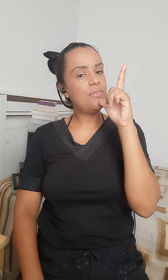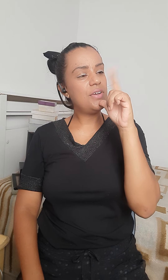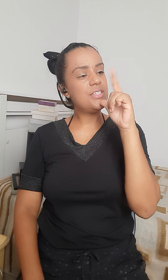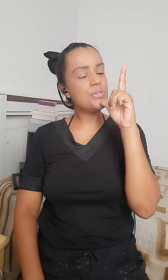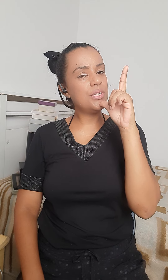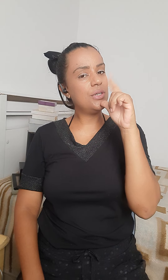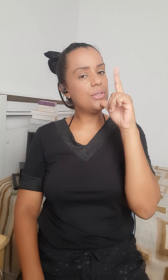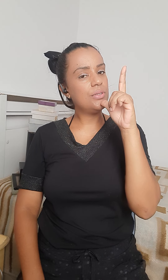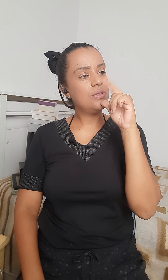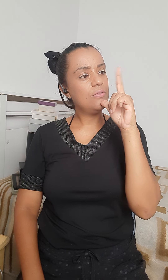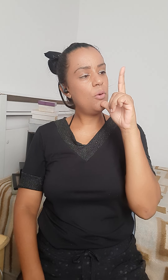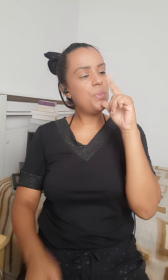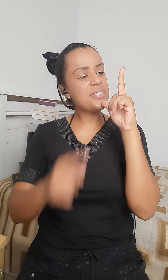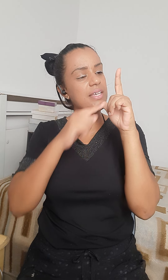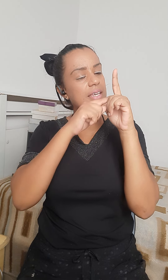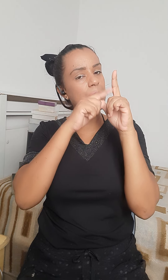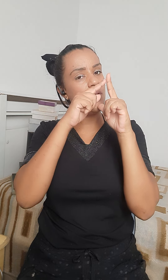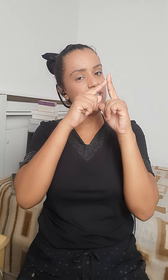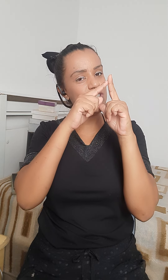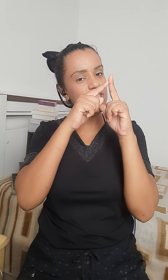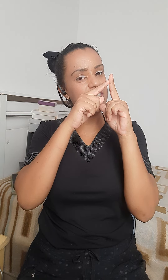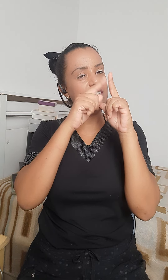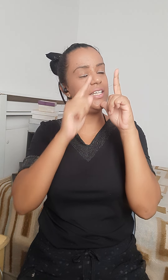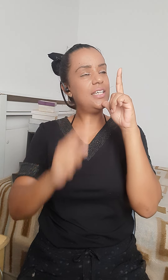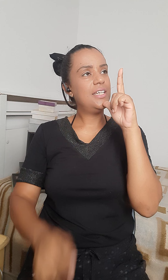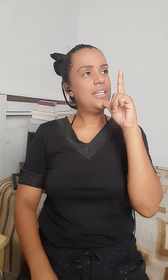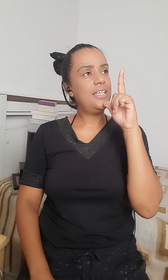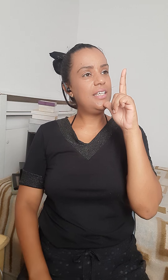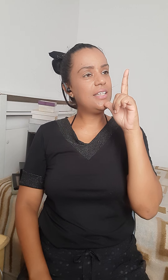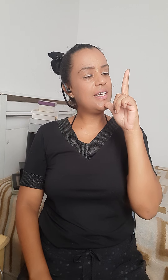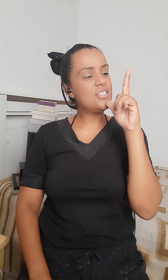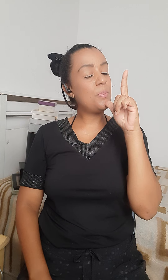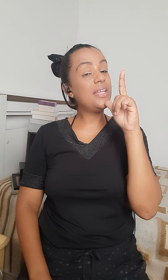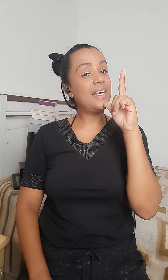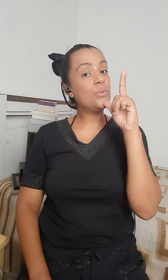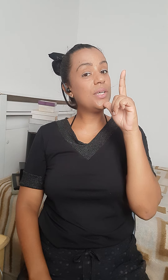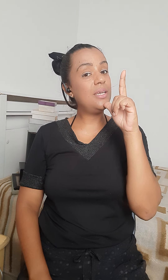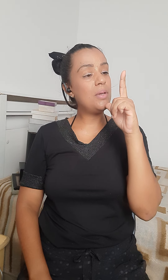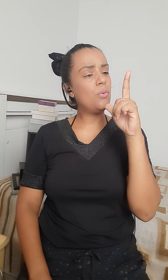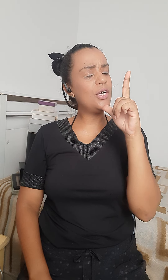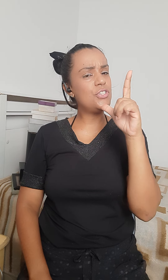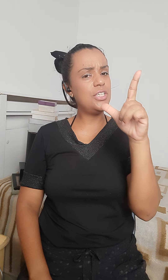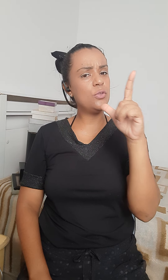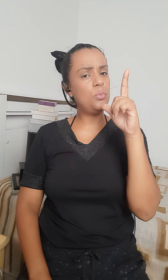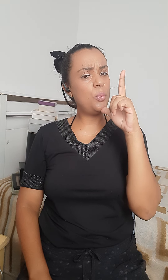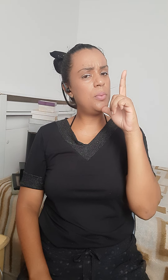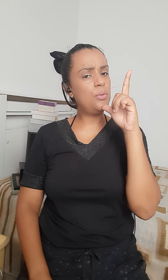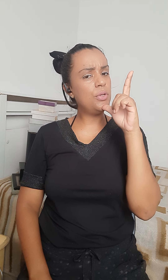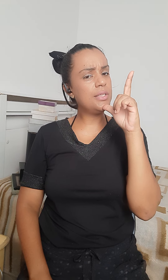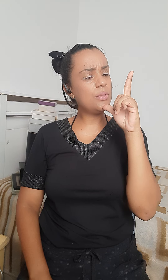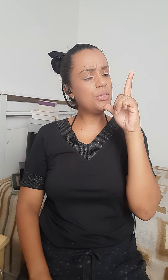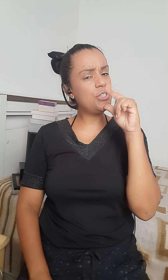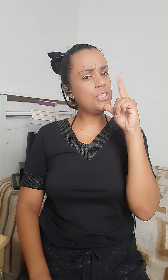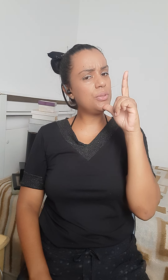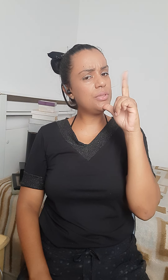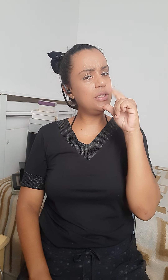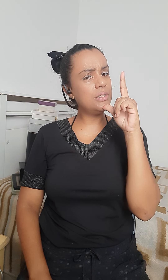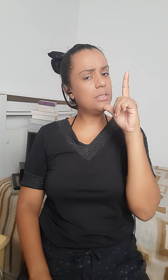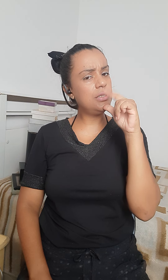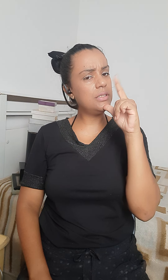faz isso aqui, ó. Vamos pensar que a borrachinha, né? E tá espanado aqui minha borrachinha do meu bebedouro e tá gotejando, ó. Tuc, tuc,